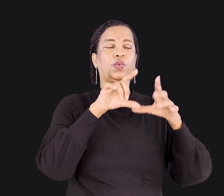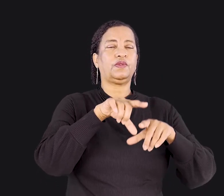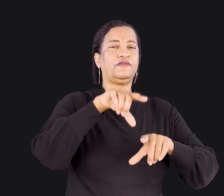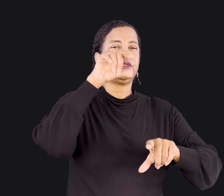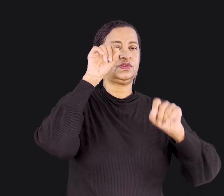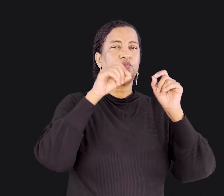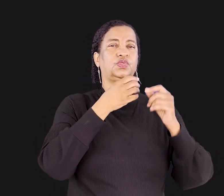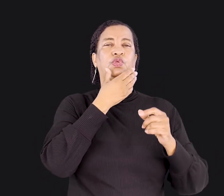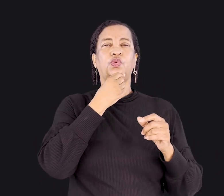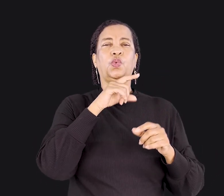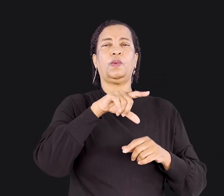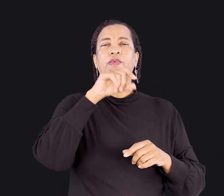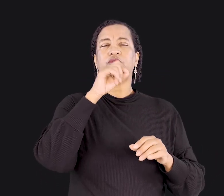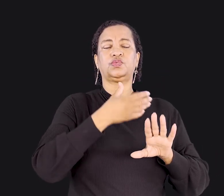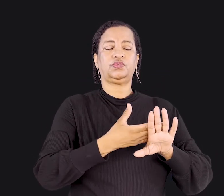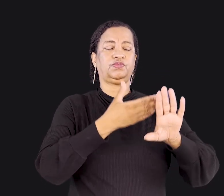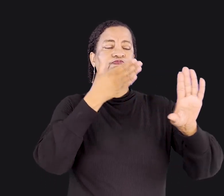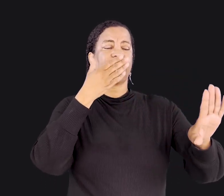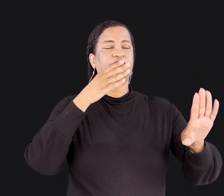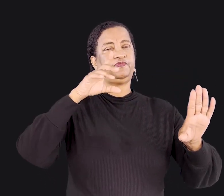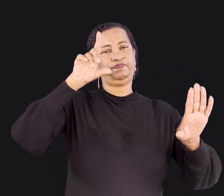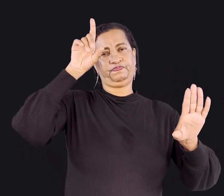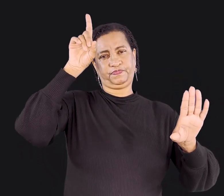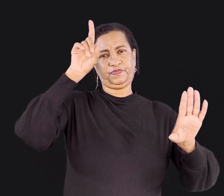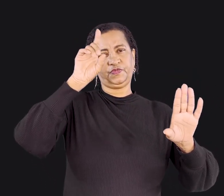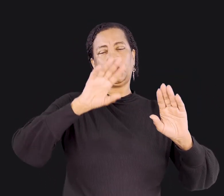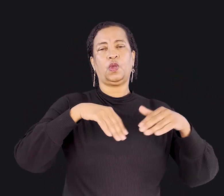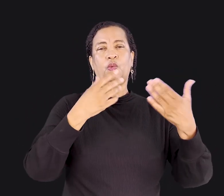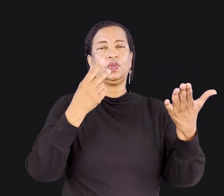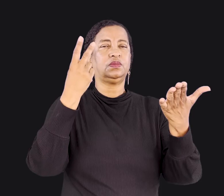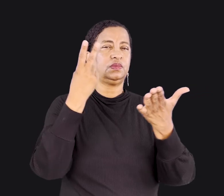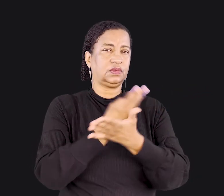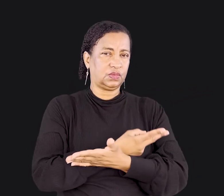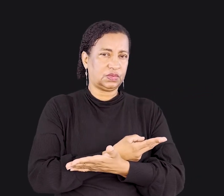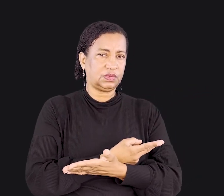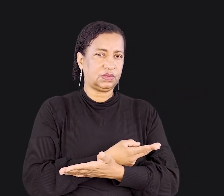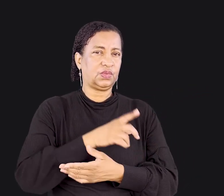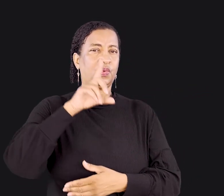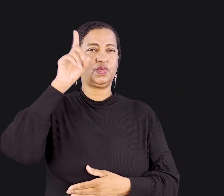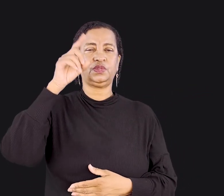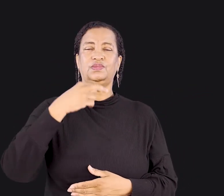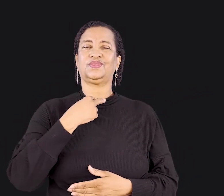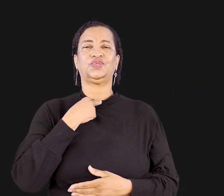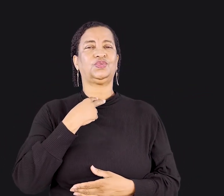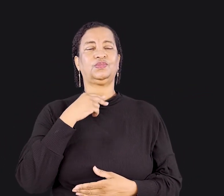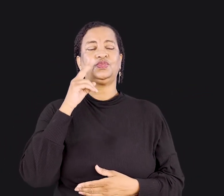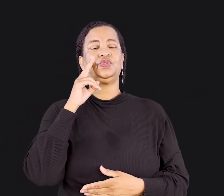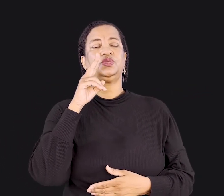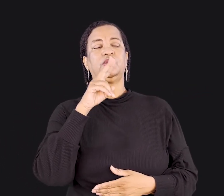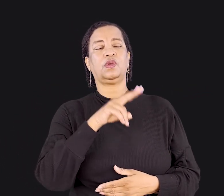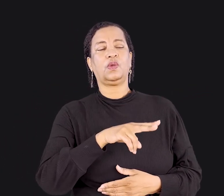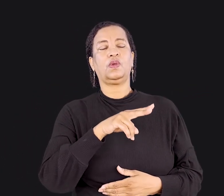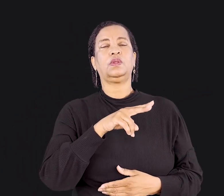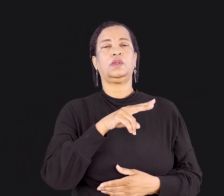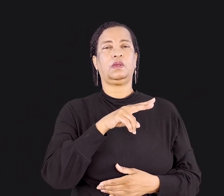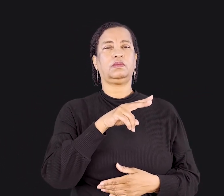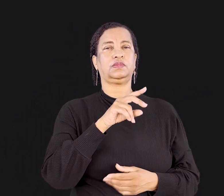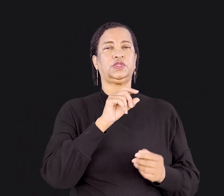escolha e o homem escolheu afastar-se de Deus. Quando isso aconteceu, Deus não podia mais olhar para o que ele